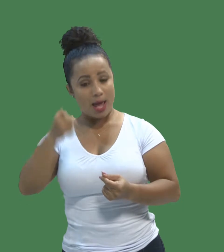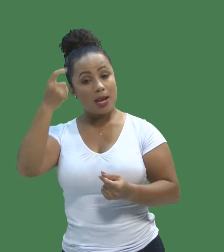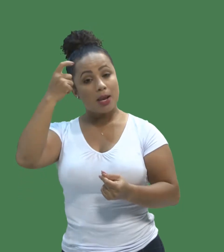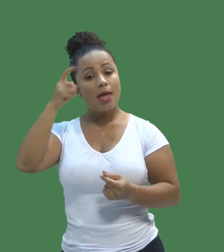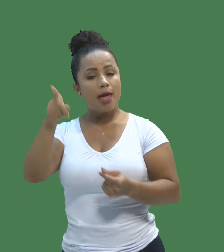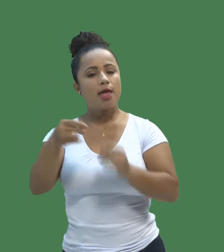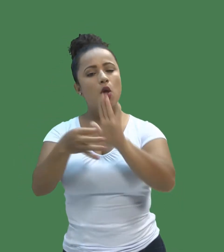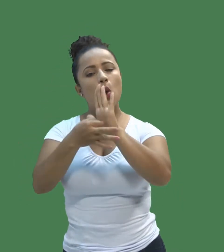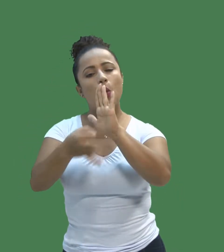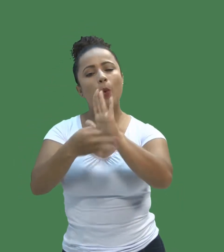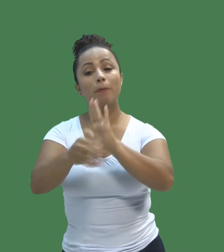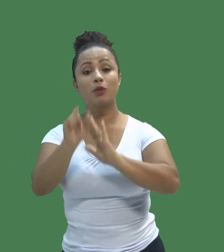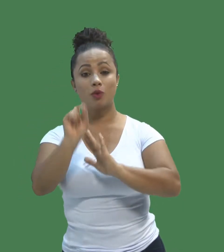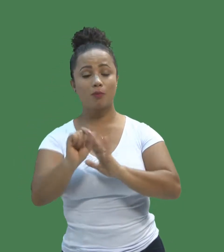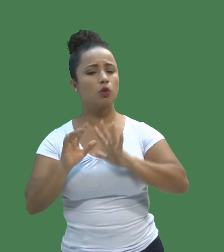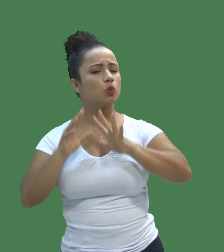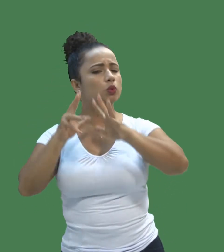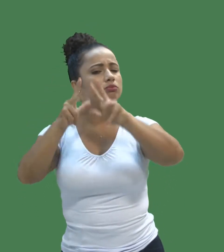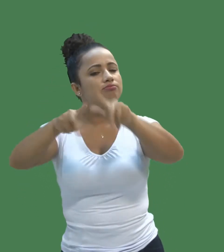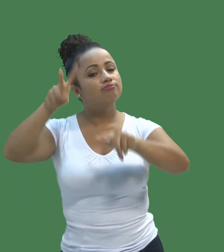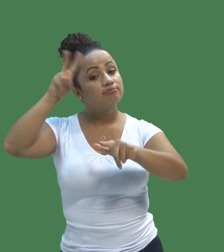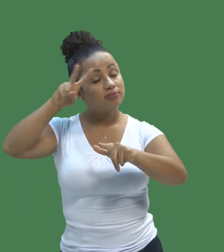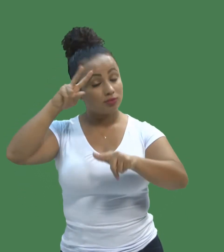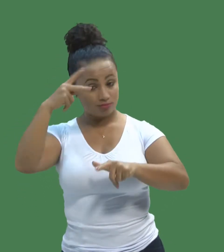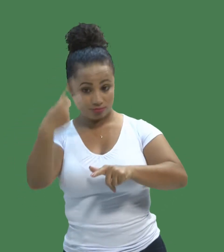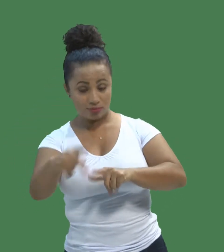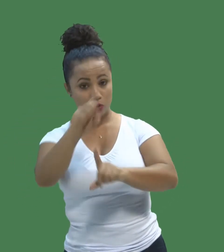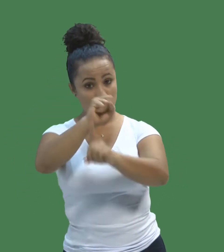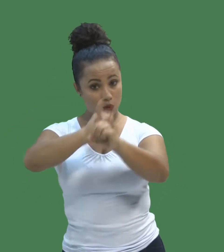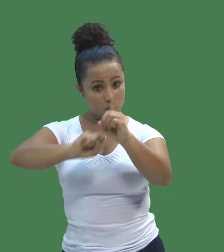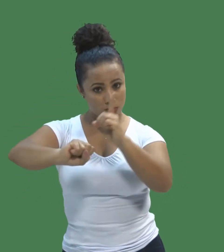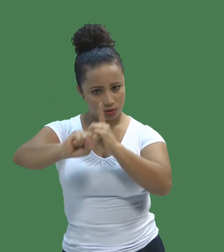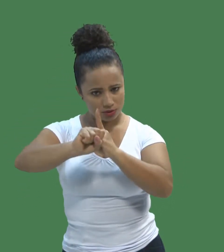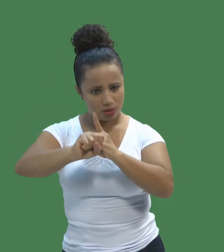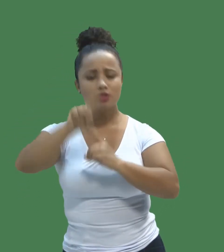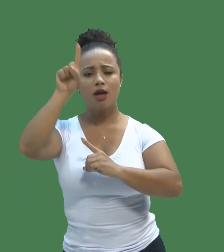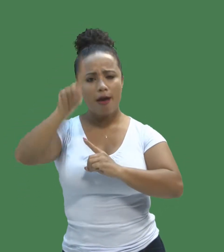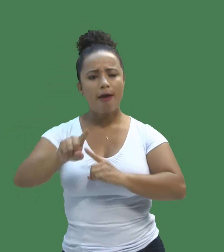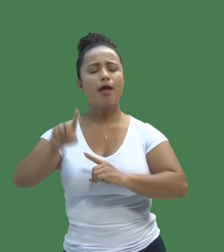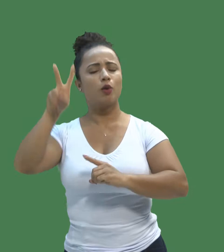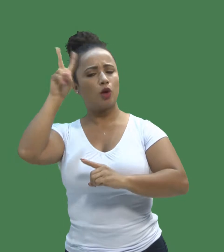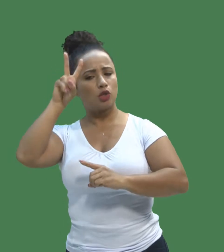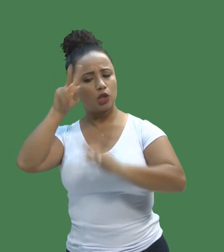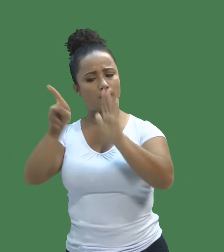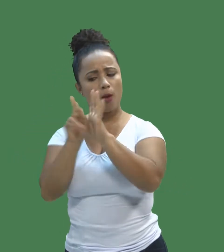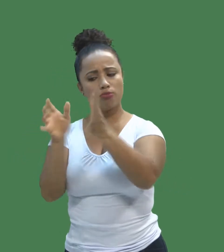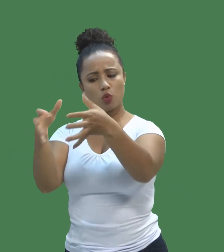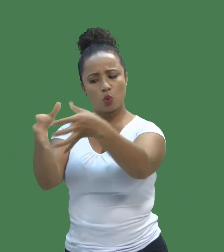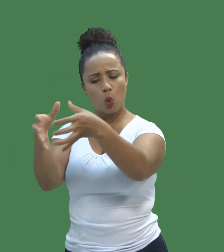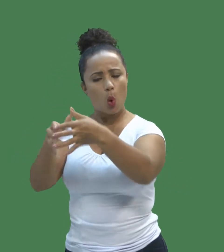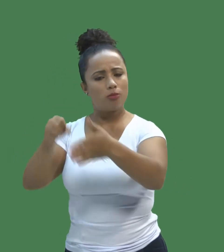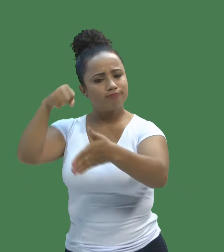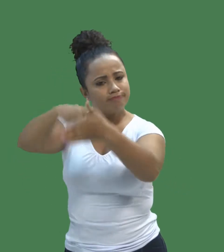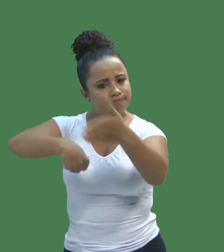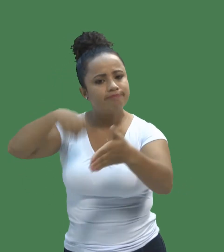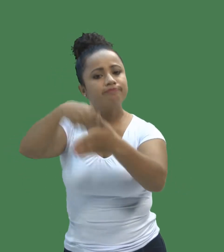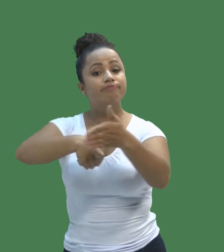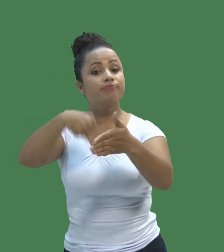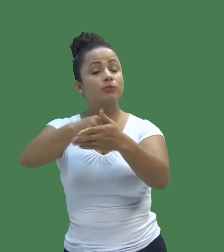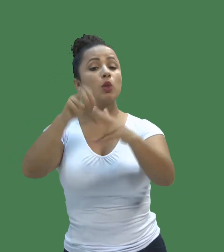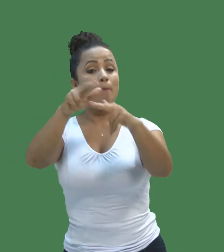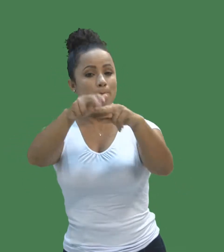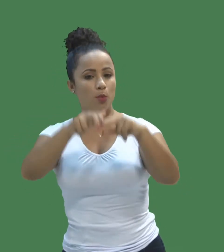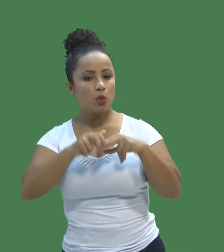era a história da luta de classes. Portanto, escravos e senhores, servos